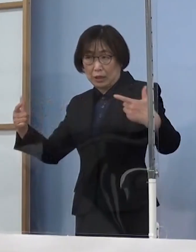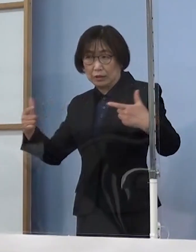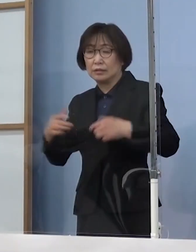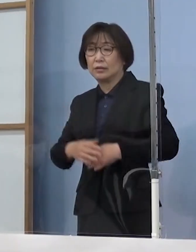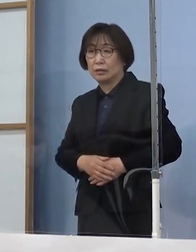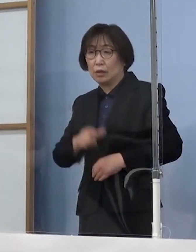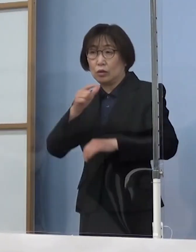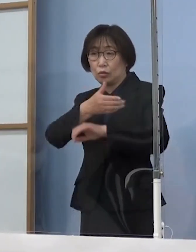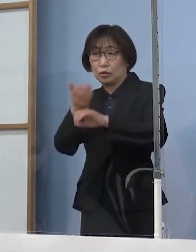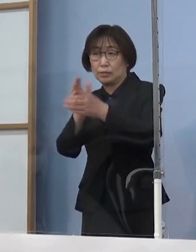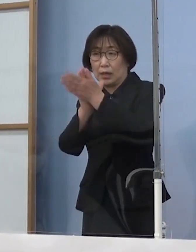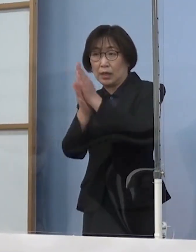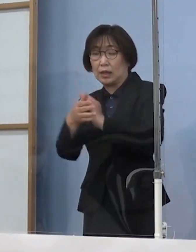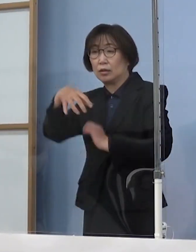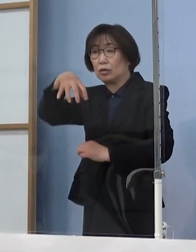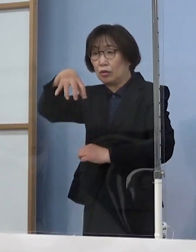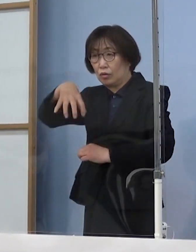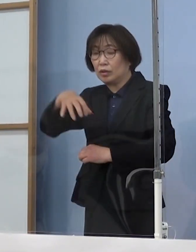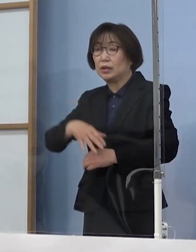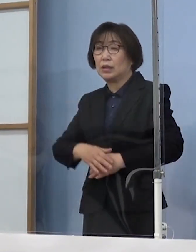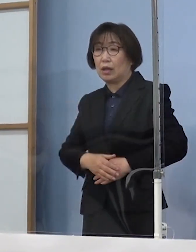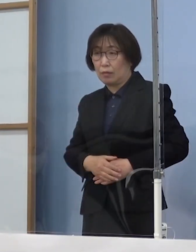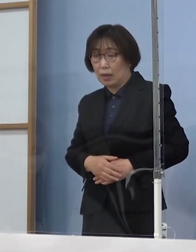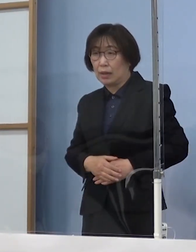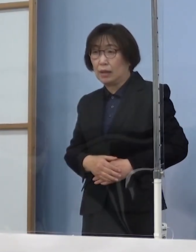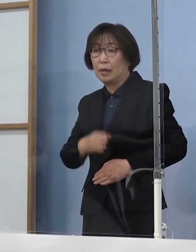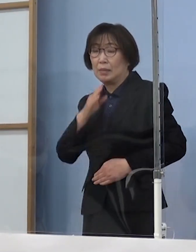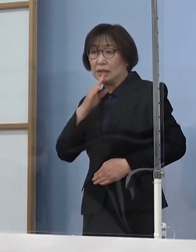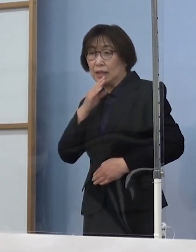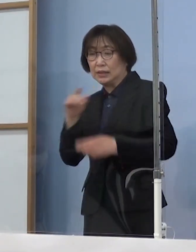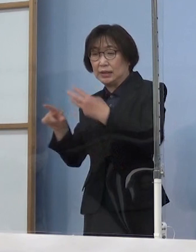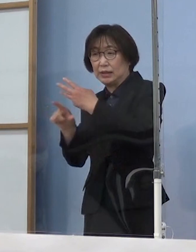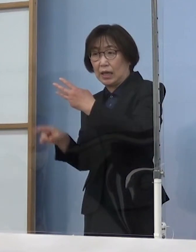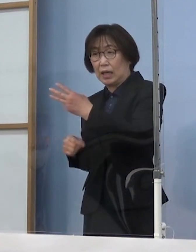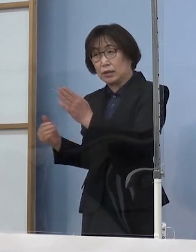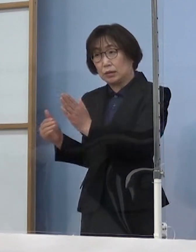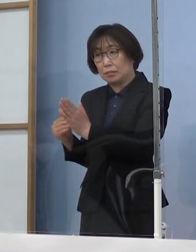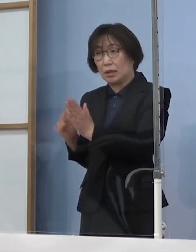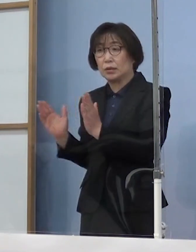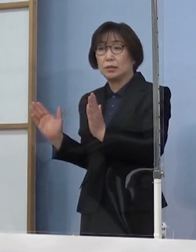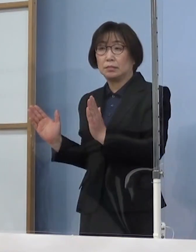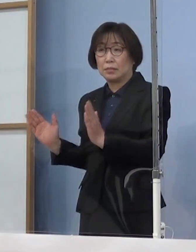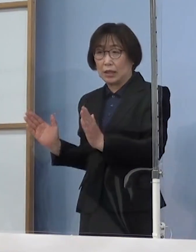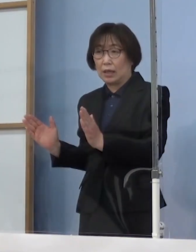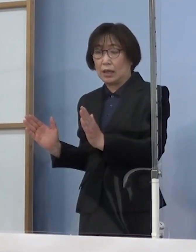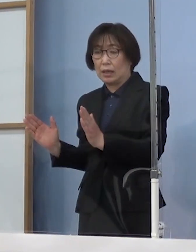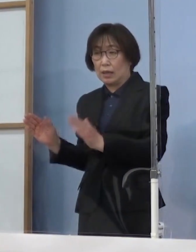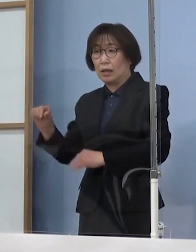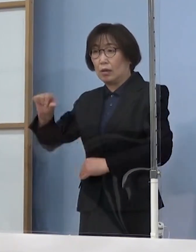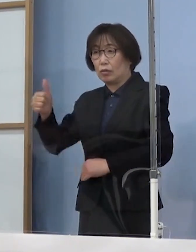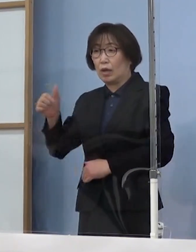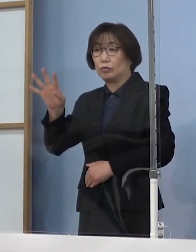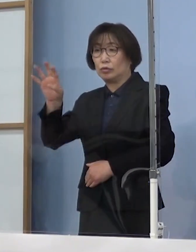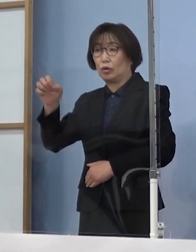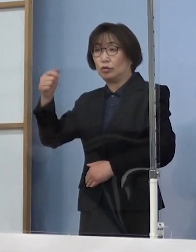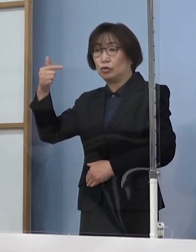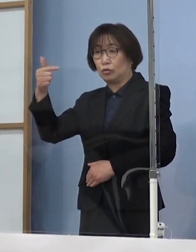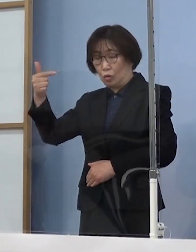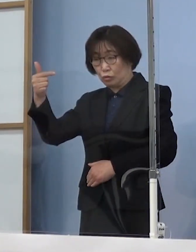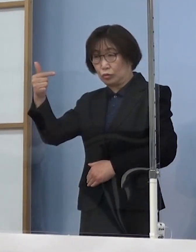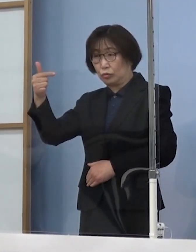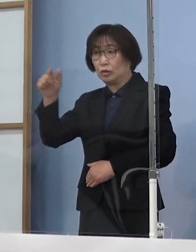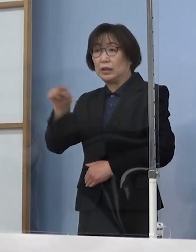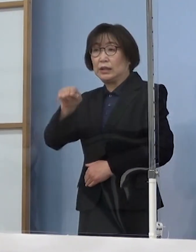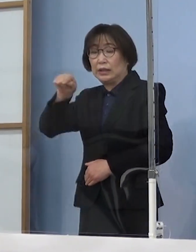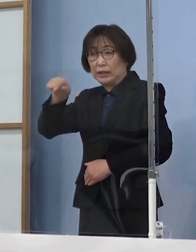まあ、徳島県においてはまさにこの3月末までということで546人が累積の